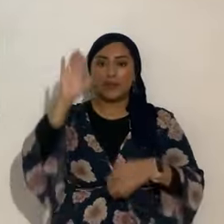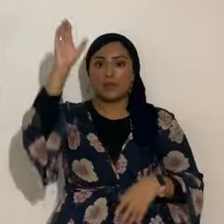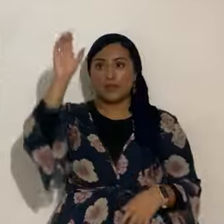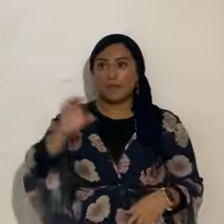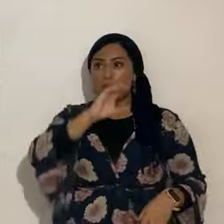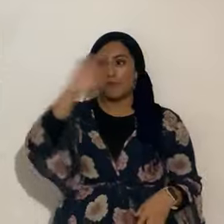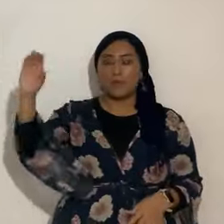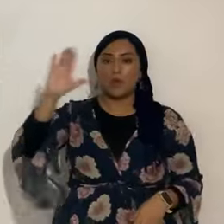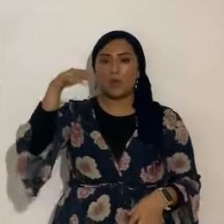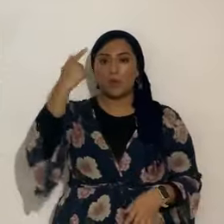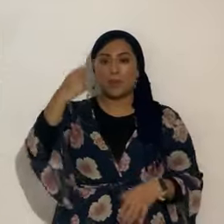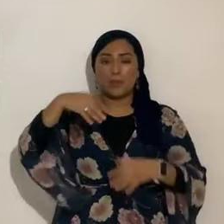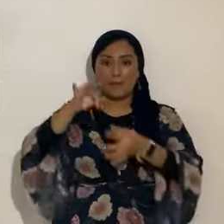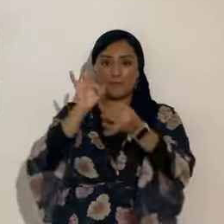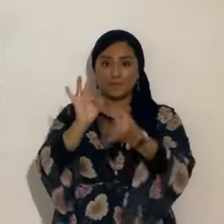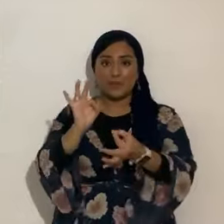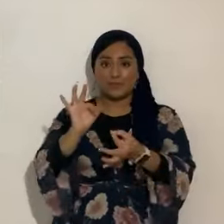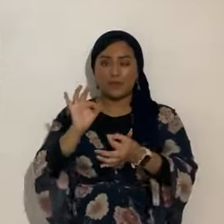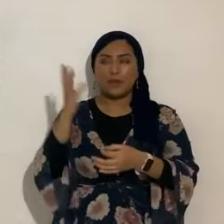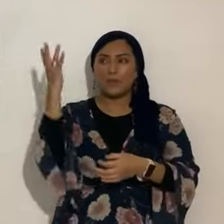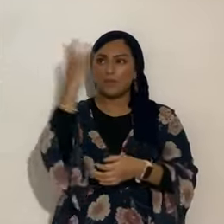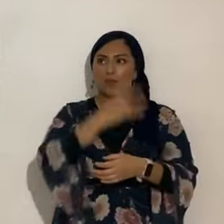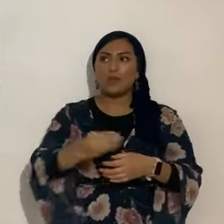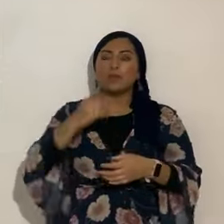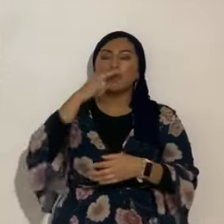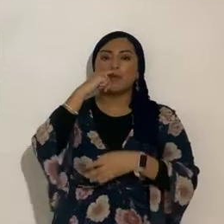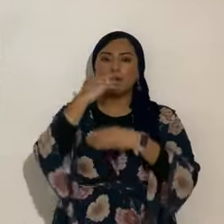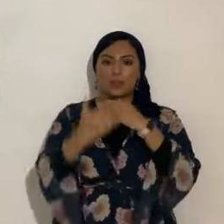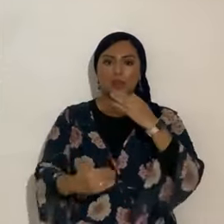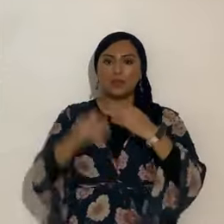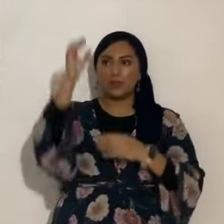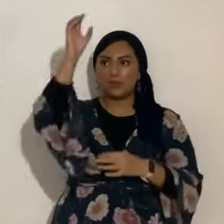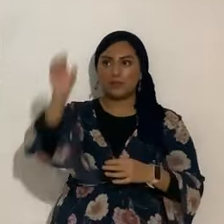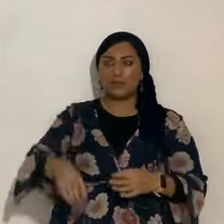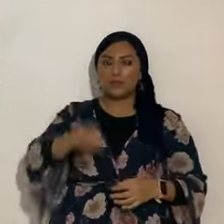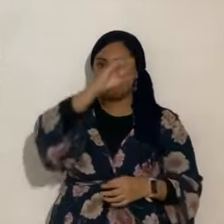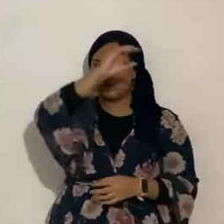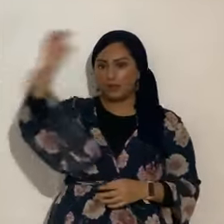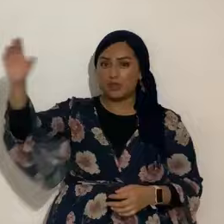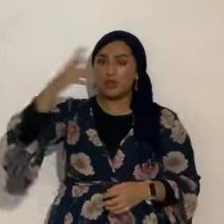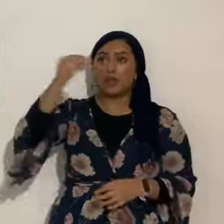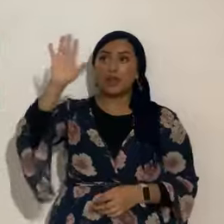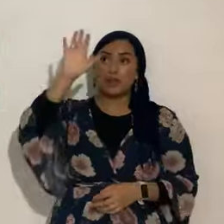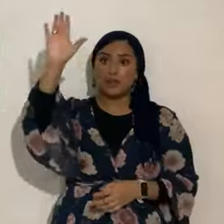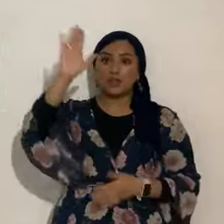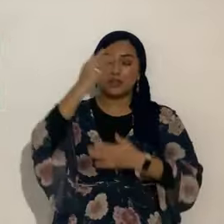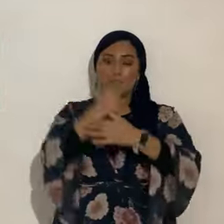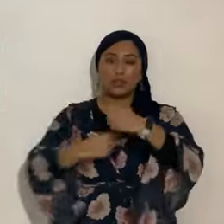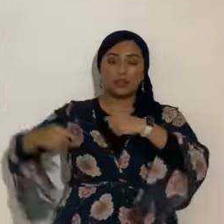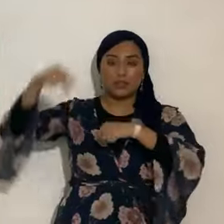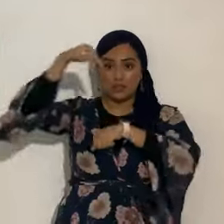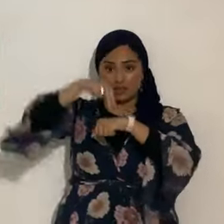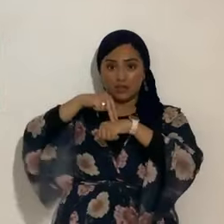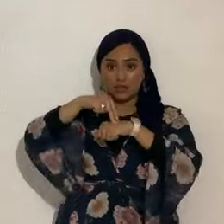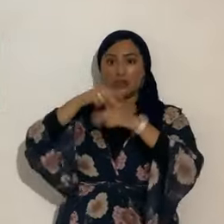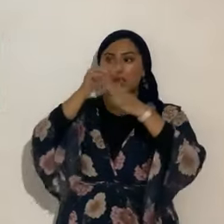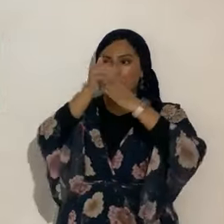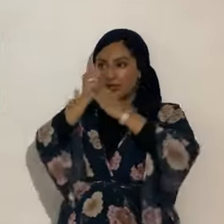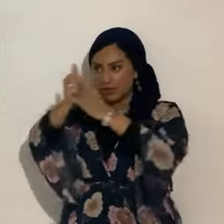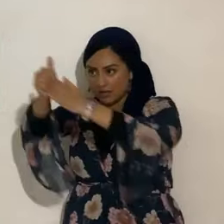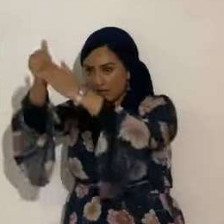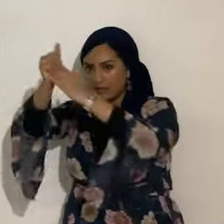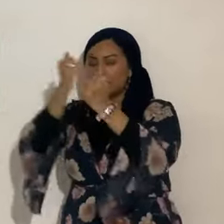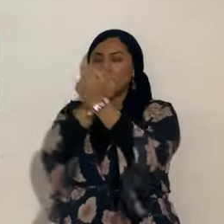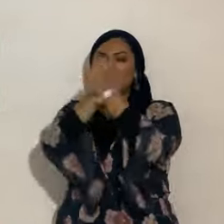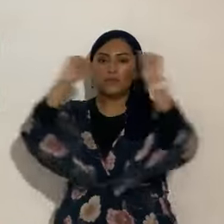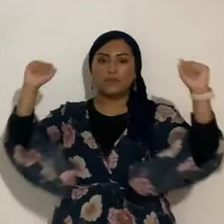único y perfecto en el madero, su sangre preciosa derramada en la cruz y su resurrección, es lo que conduce a la salvación,